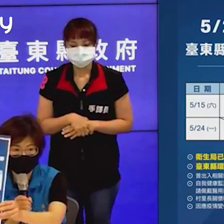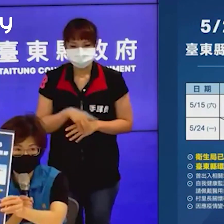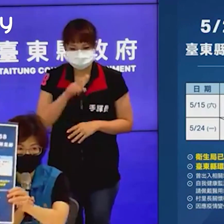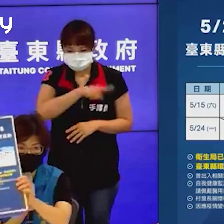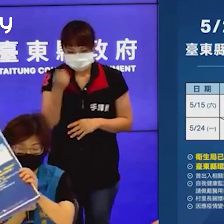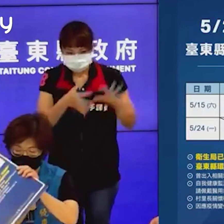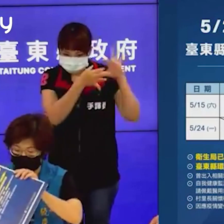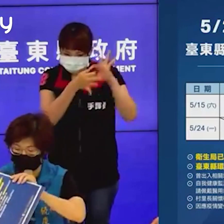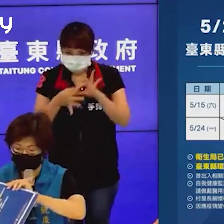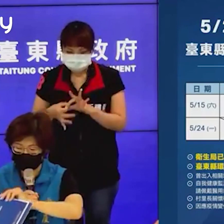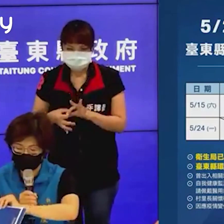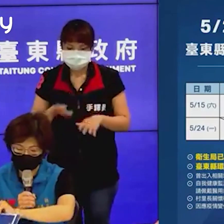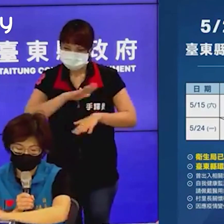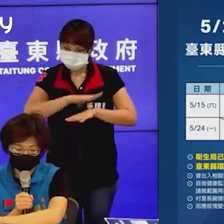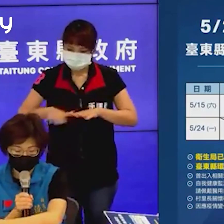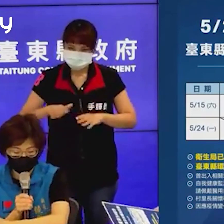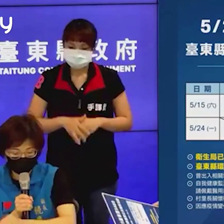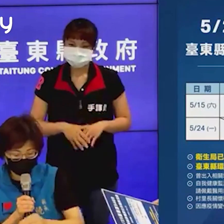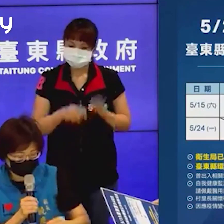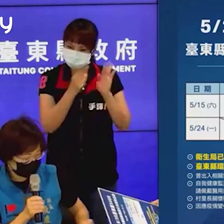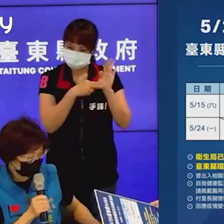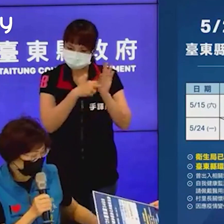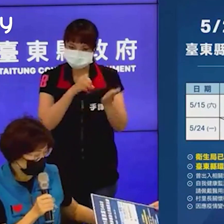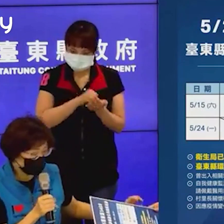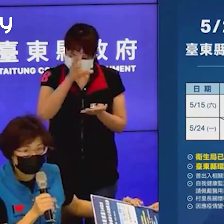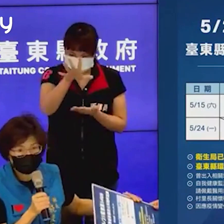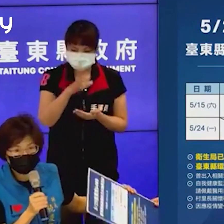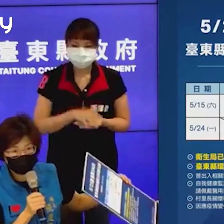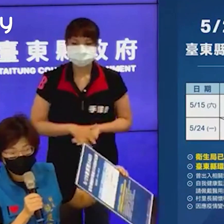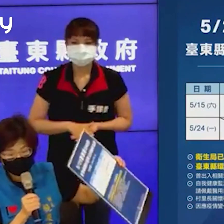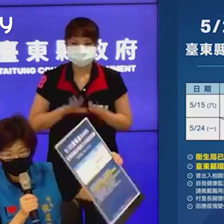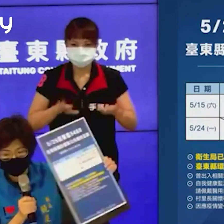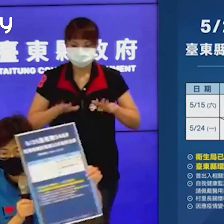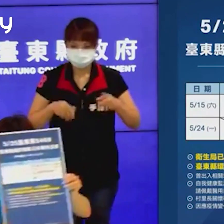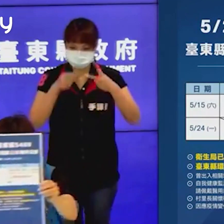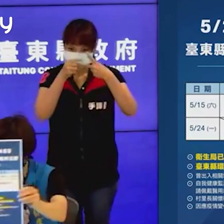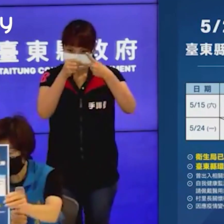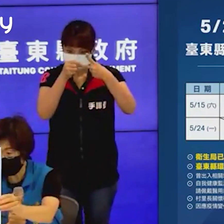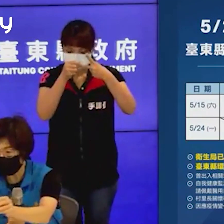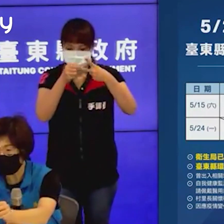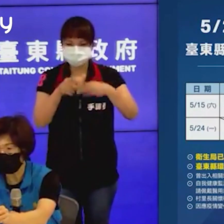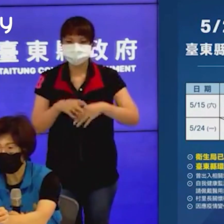会再继续做相关的说明。那我们先进到第二个确诊个案。